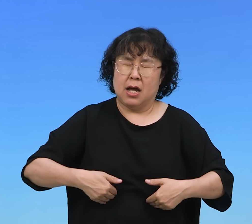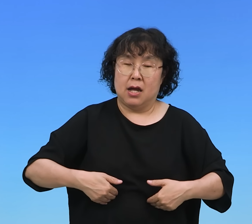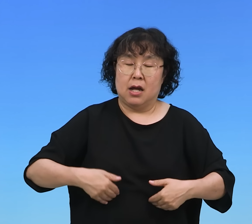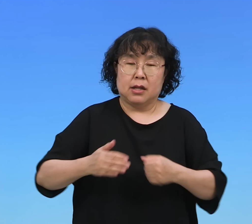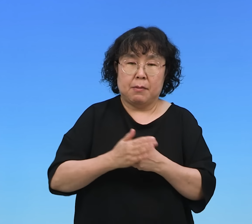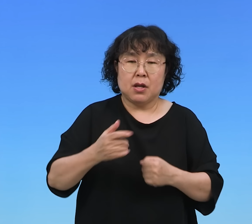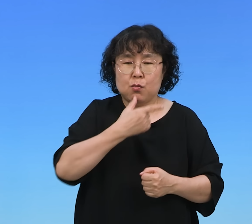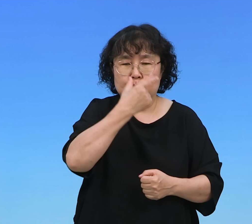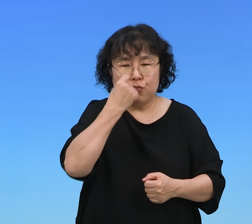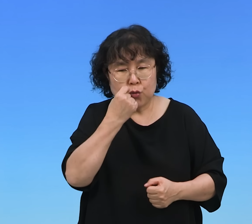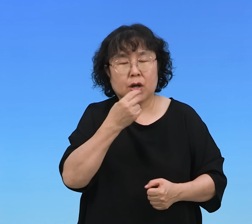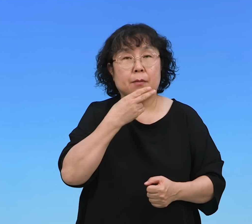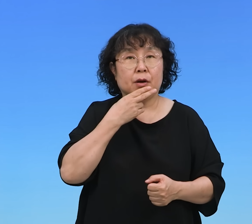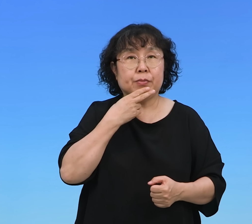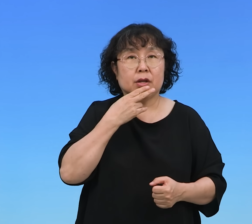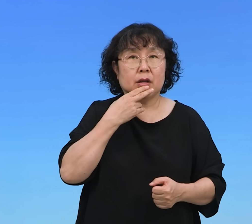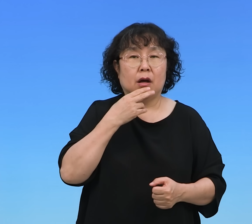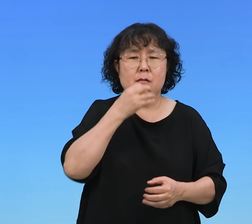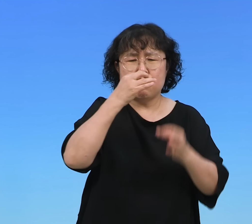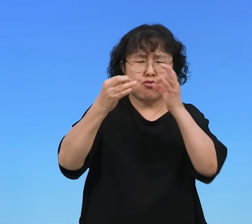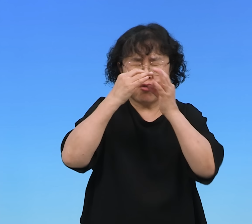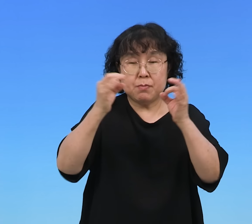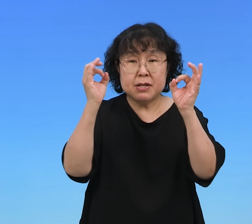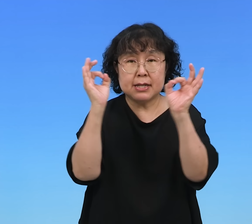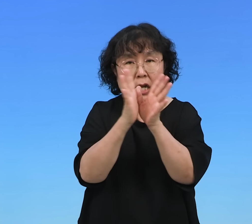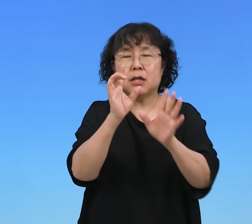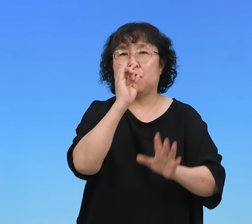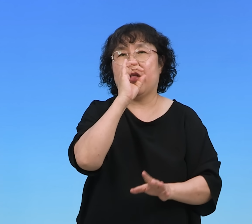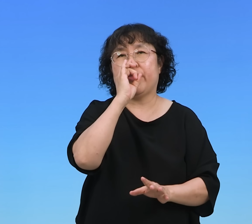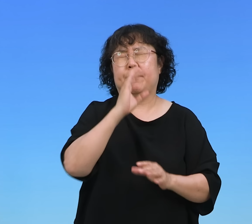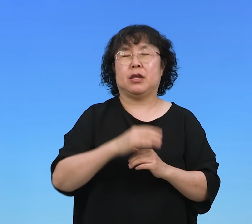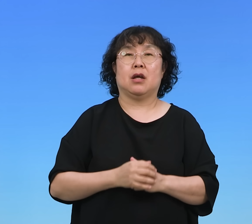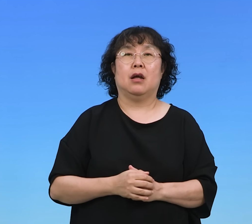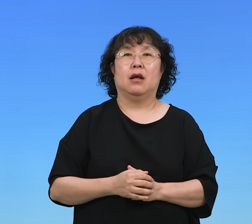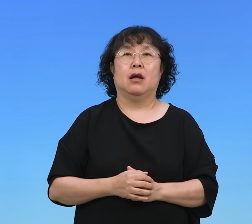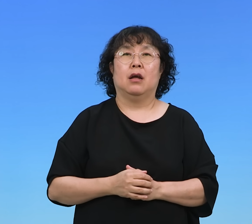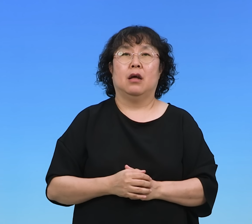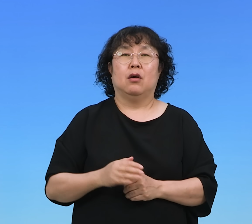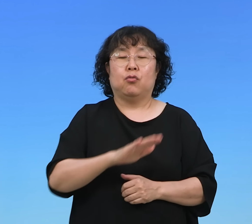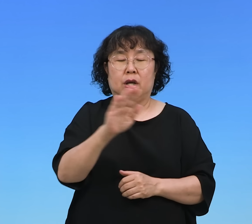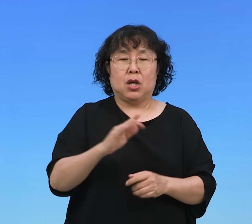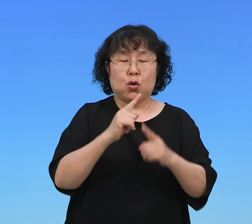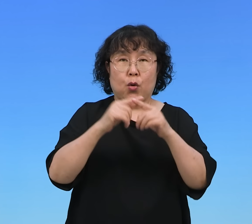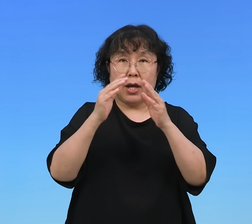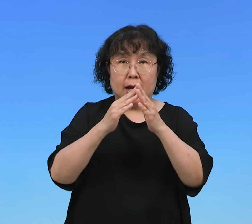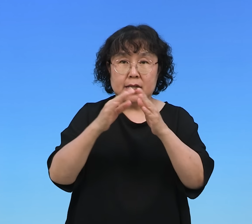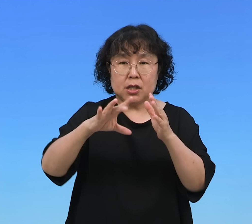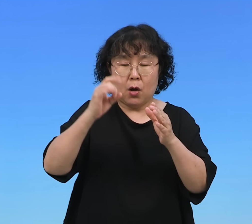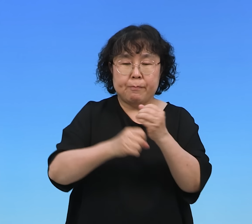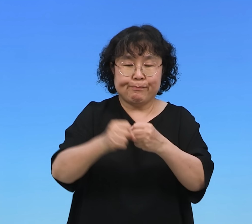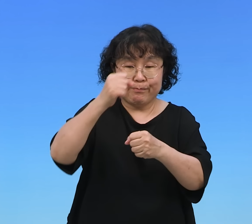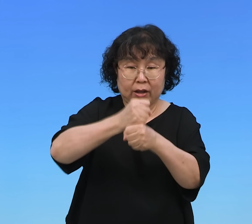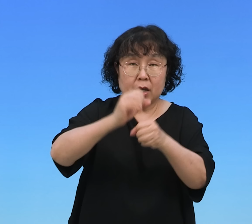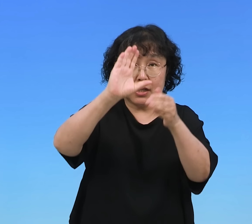우리 교회가 지금 그런 상황 아닙니까? 개척 초기에 여러분